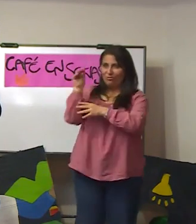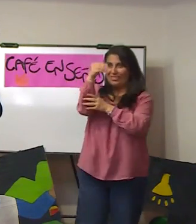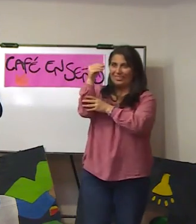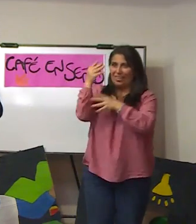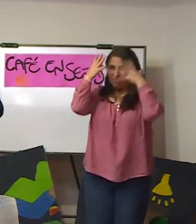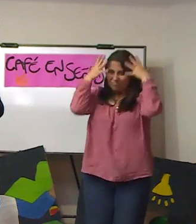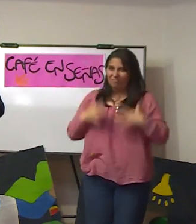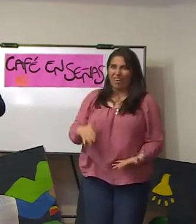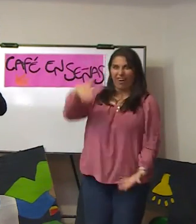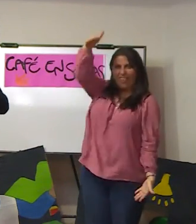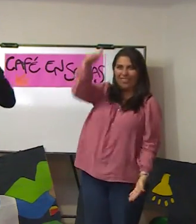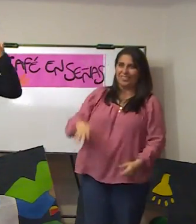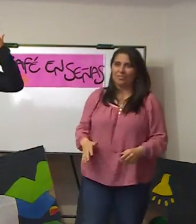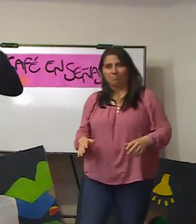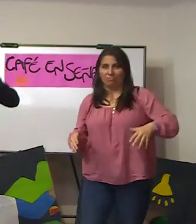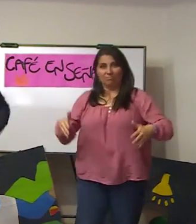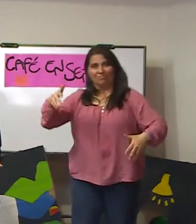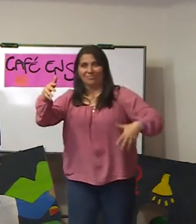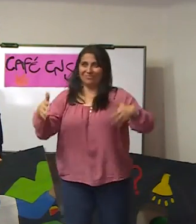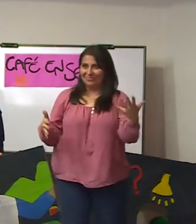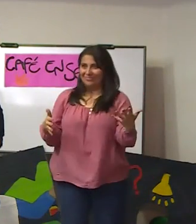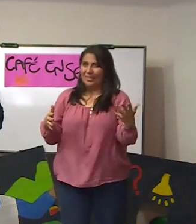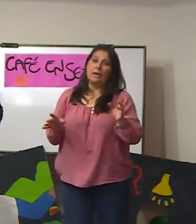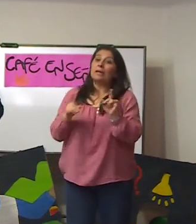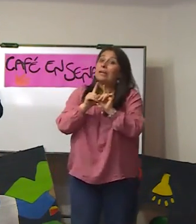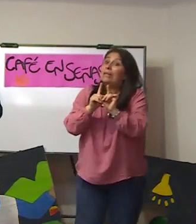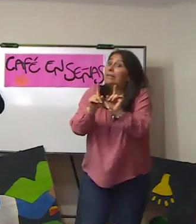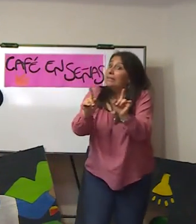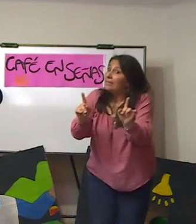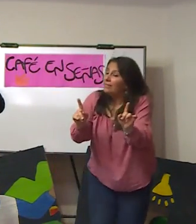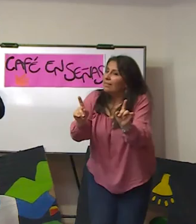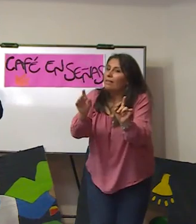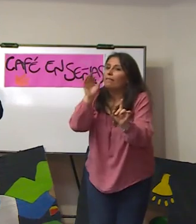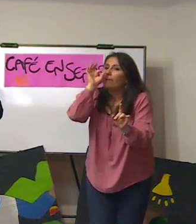problema es que de pronto con el disfraz no le podamos llegar a esa persona.